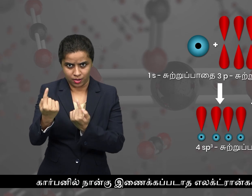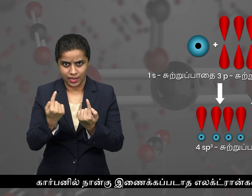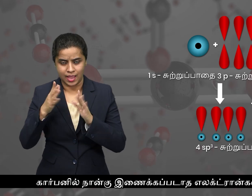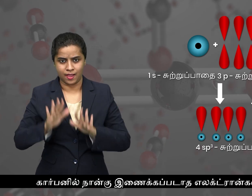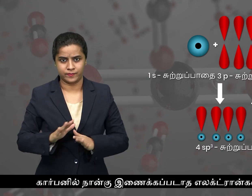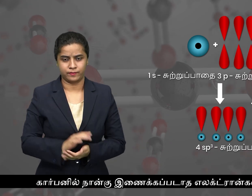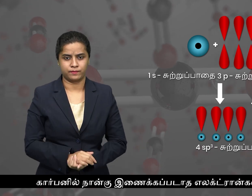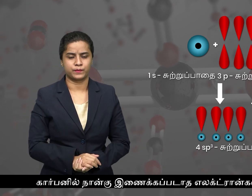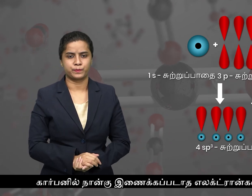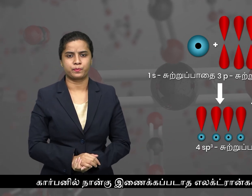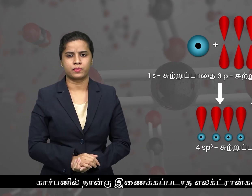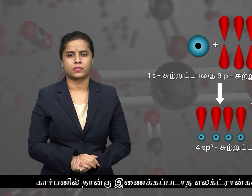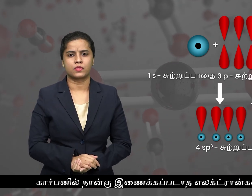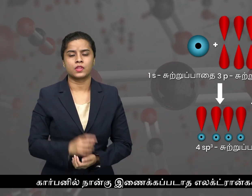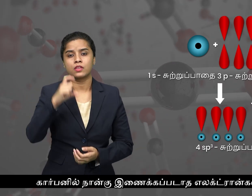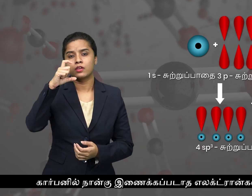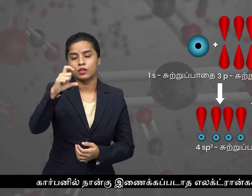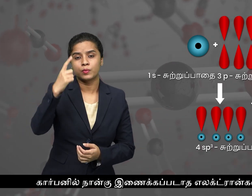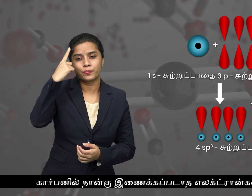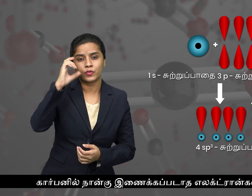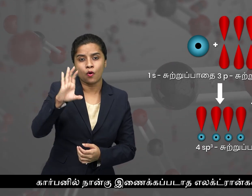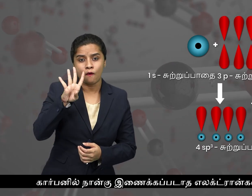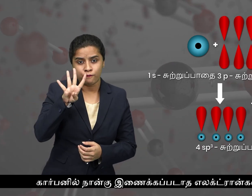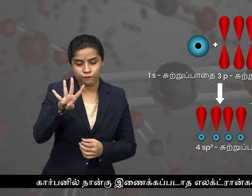கார்பனில் 4 இணைக்கப்படாத எலக்ட்ரான்கள் இருப்பதால்